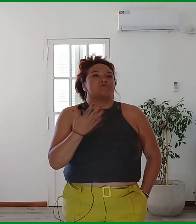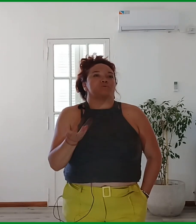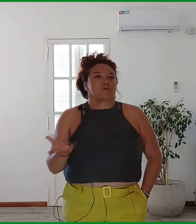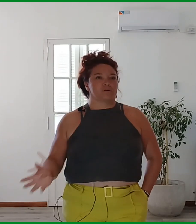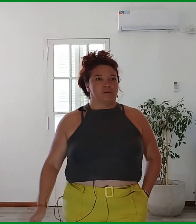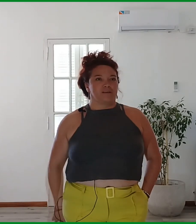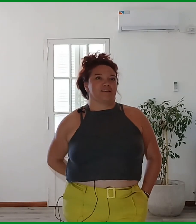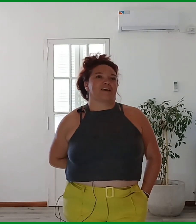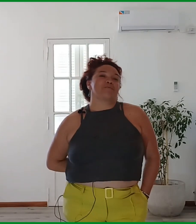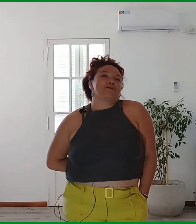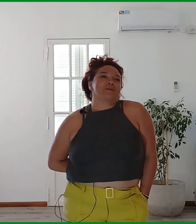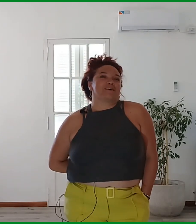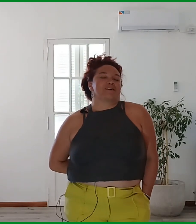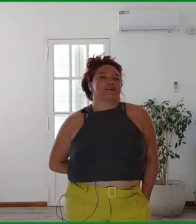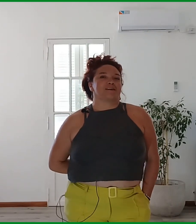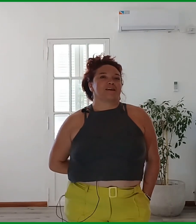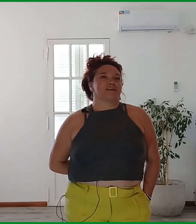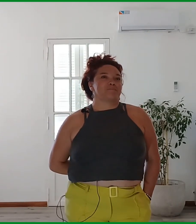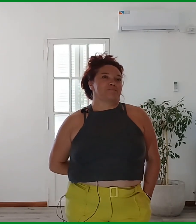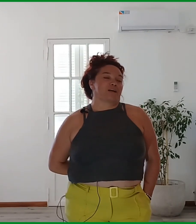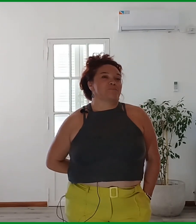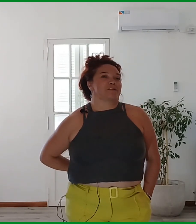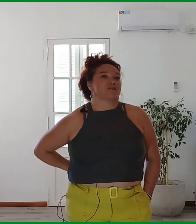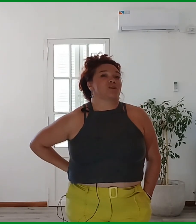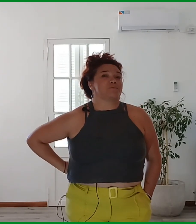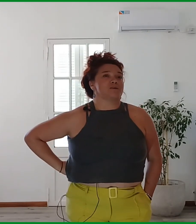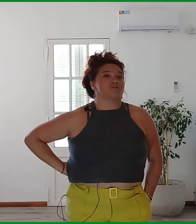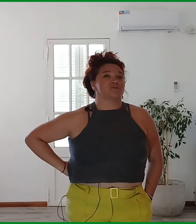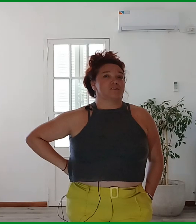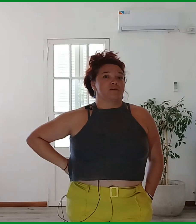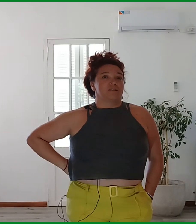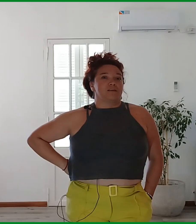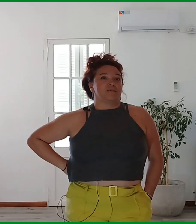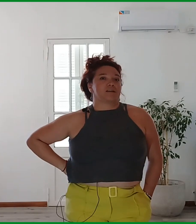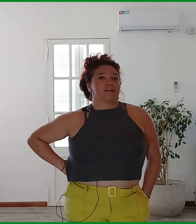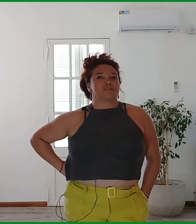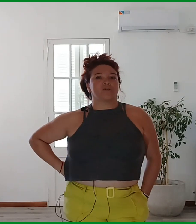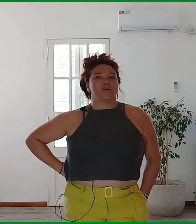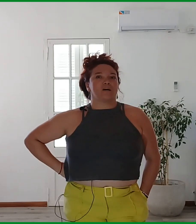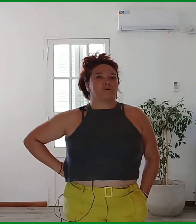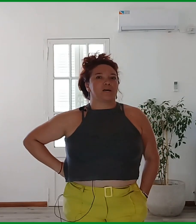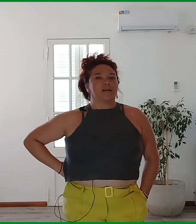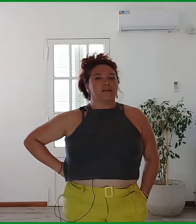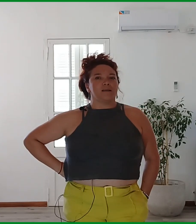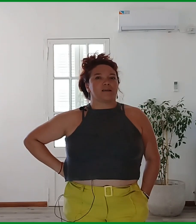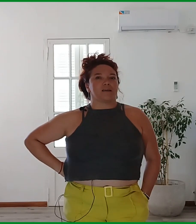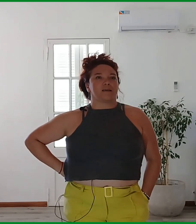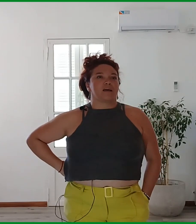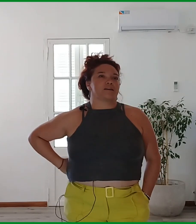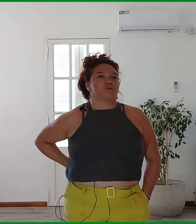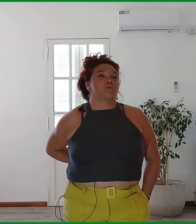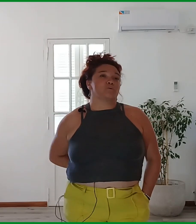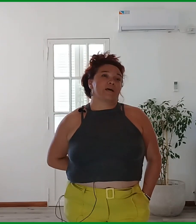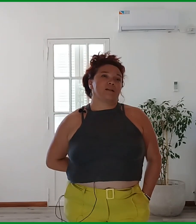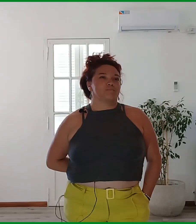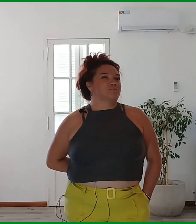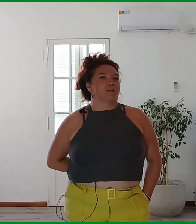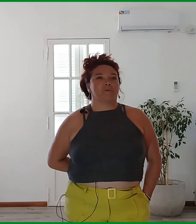disfruto y que además es para compartir con amigos. Y en relación a lo laboral, la gestión cultural del